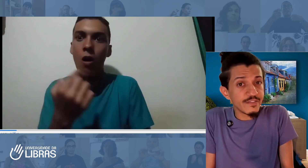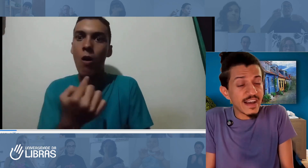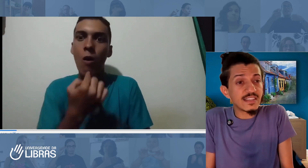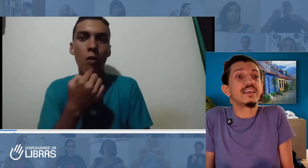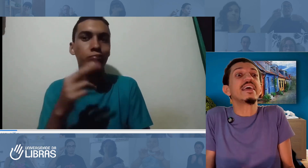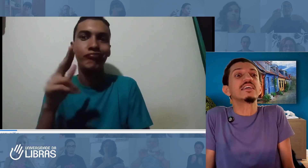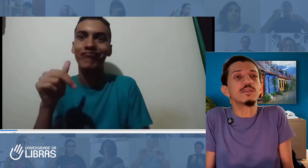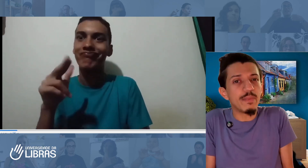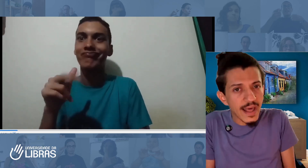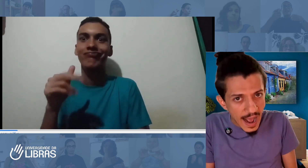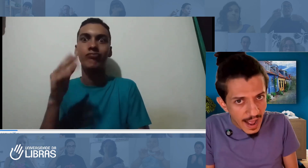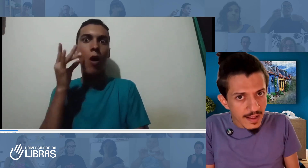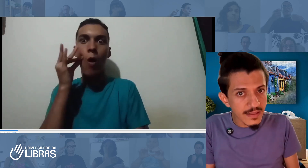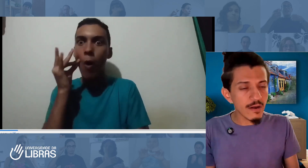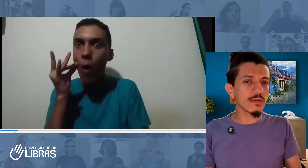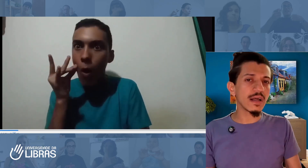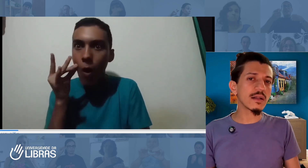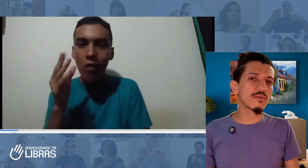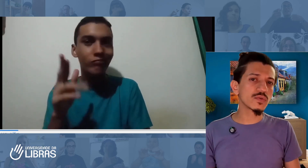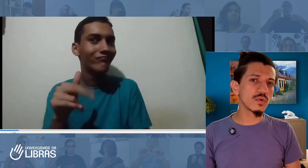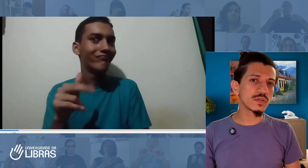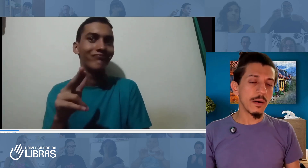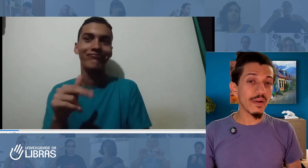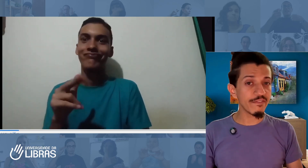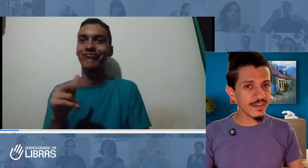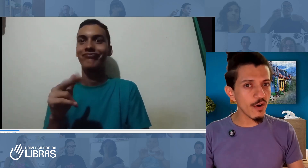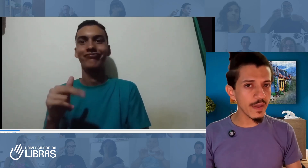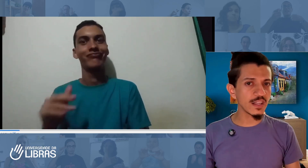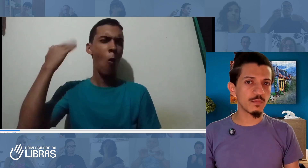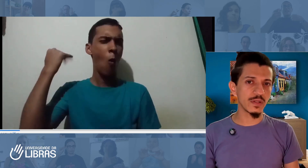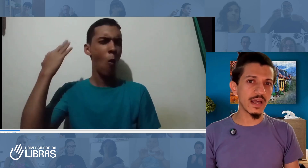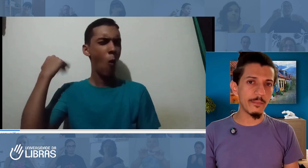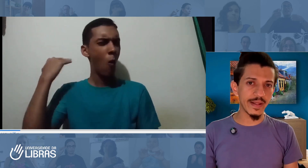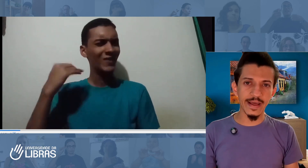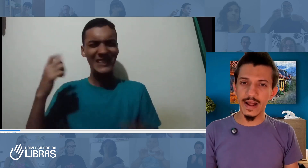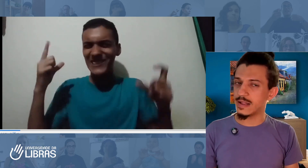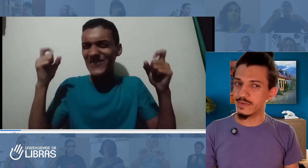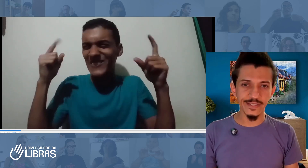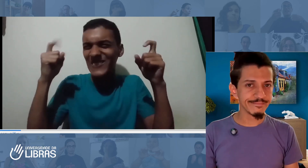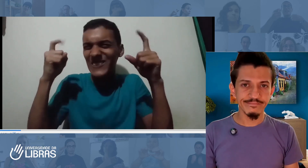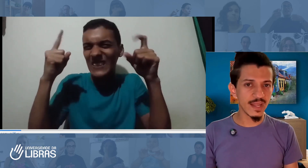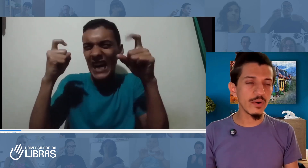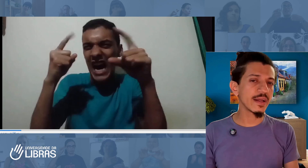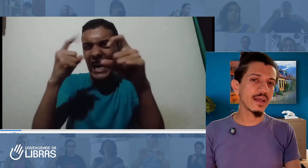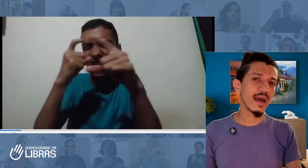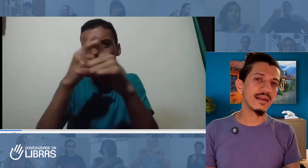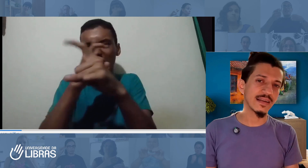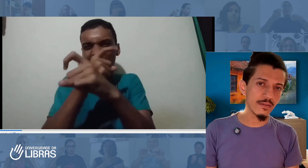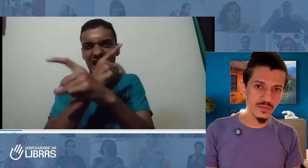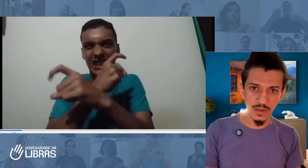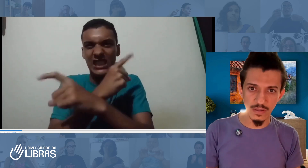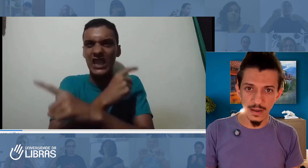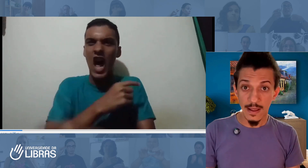que esperar ter contato com surdos para finalmente poder aprender a Libras. Não ia ter realizado o sonho dele.